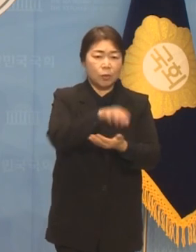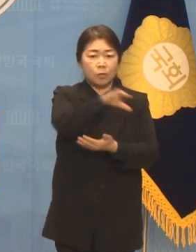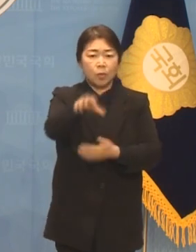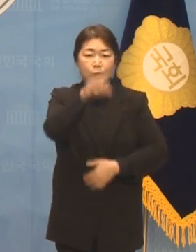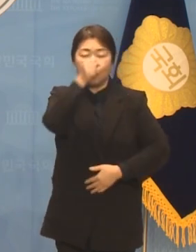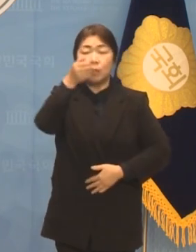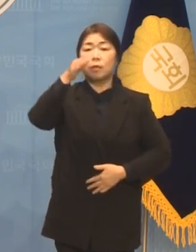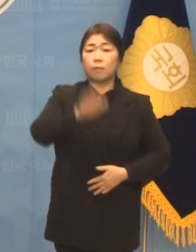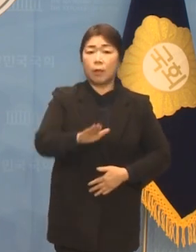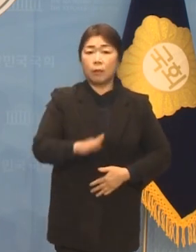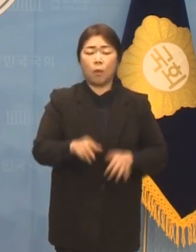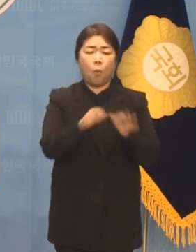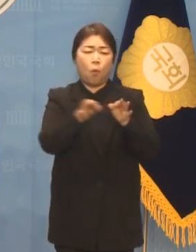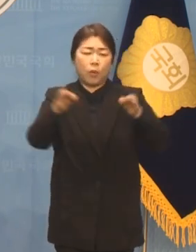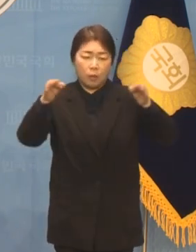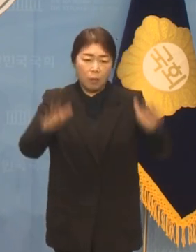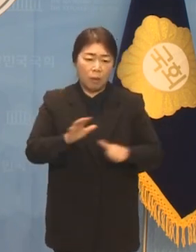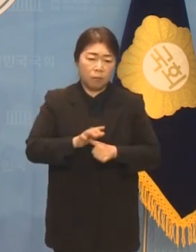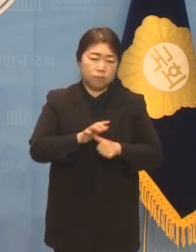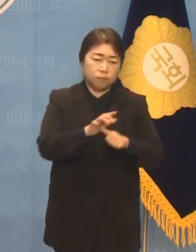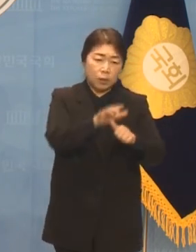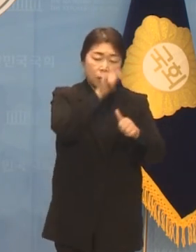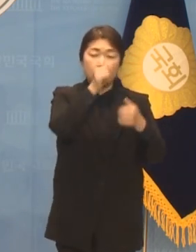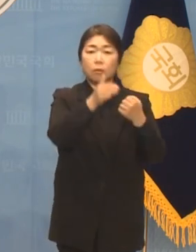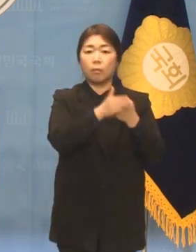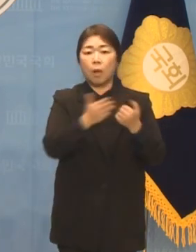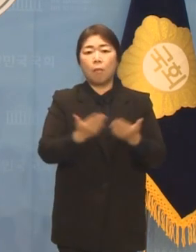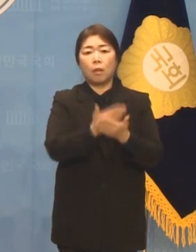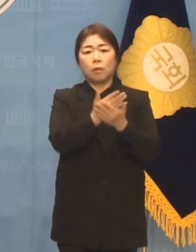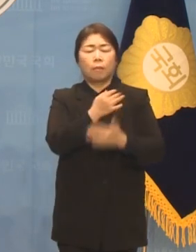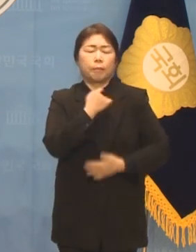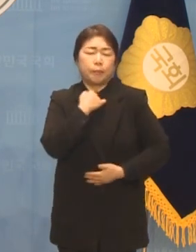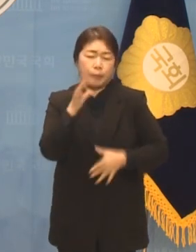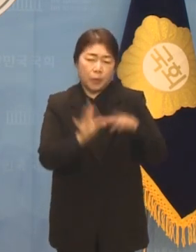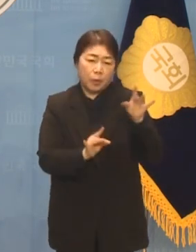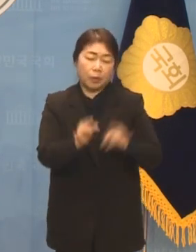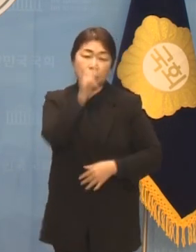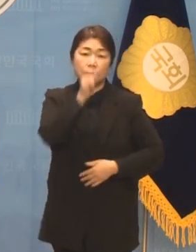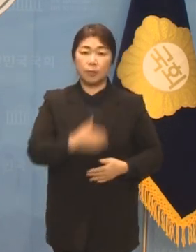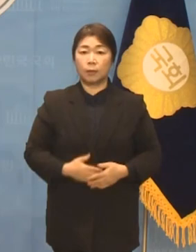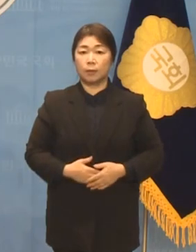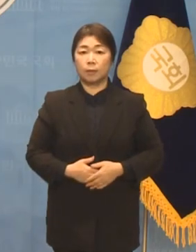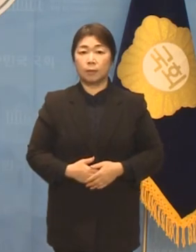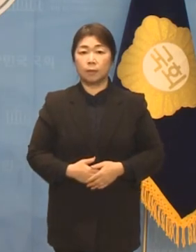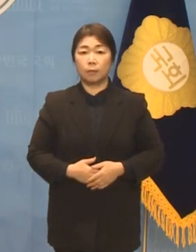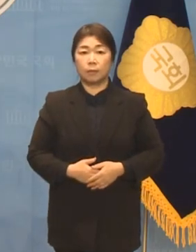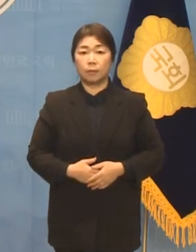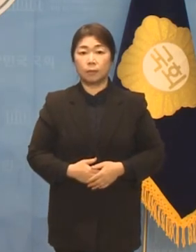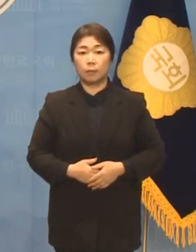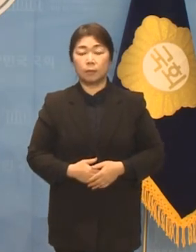오랜 기간 정체되어 많은 구민들께서 발전에 목말라 있습니다.